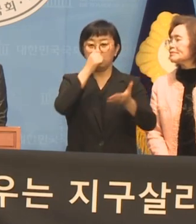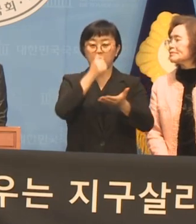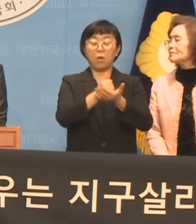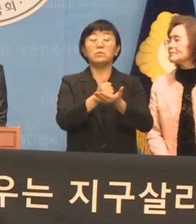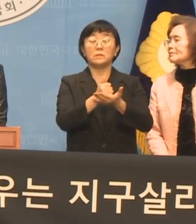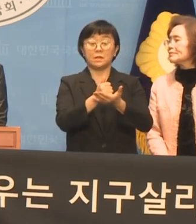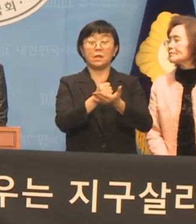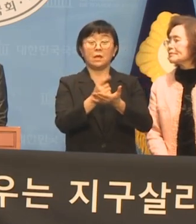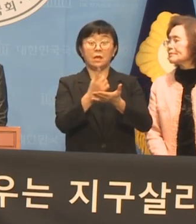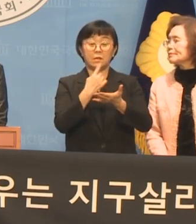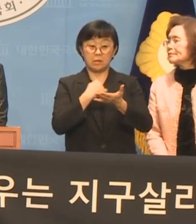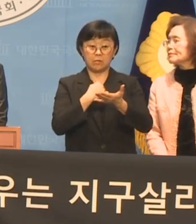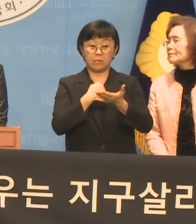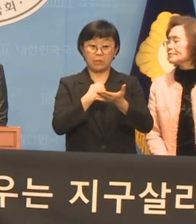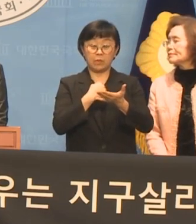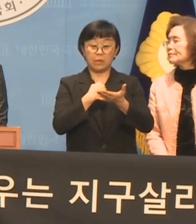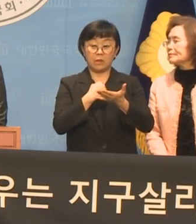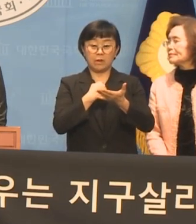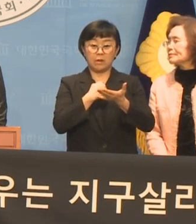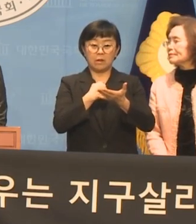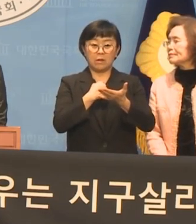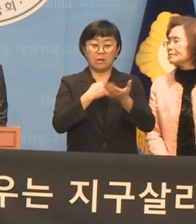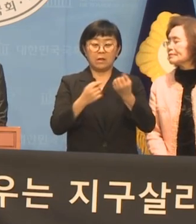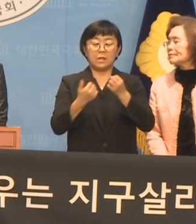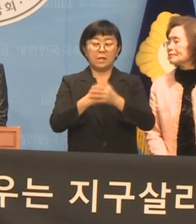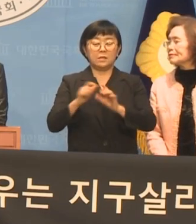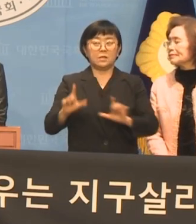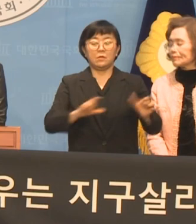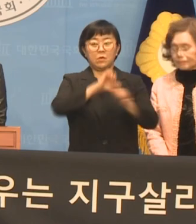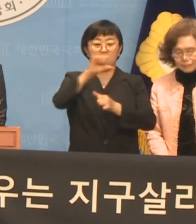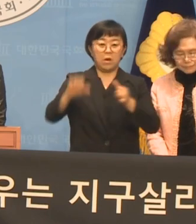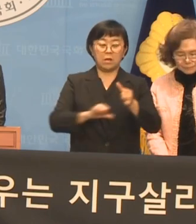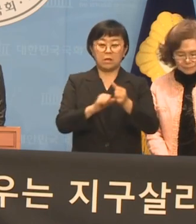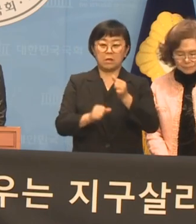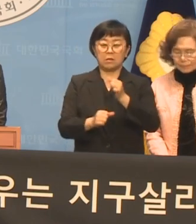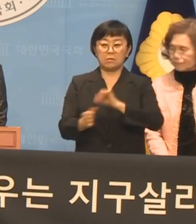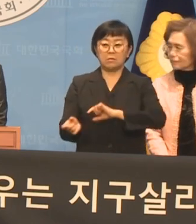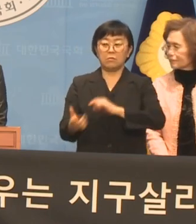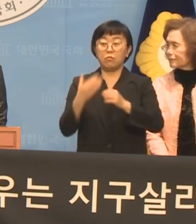범죄국이자 해양악당국이라는 오명과 함께 생태복지 수준은